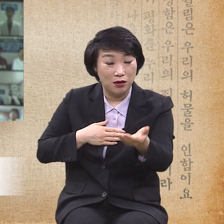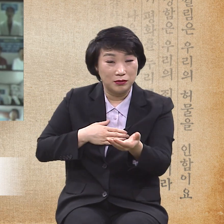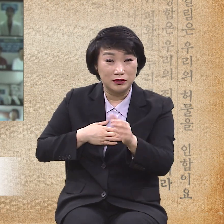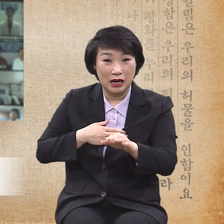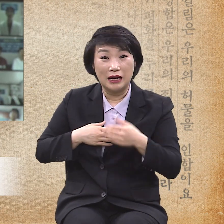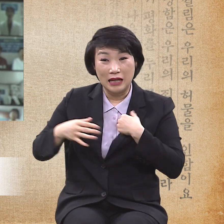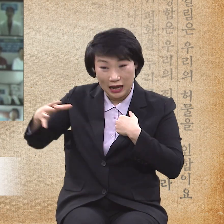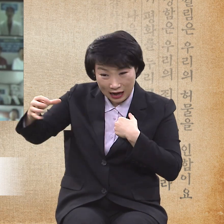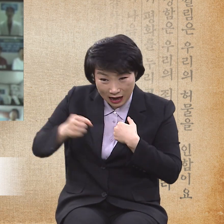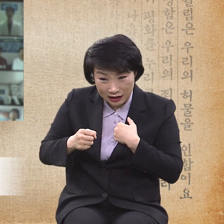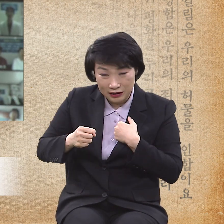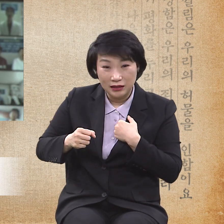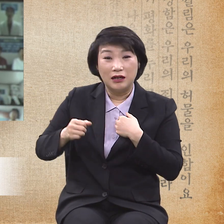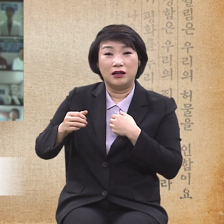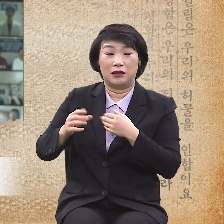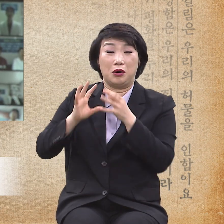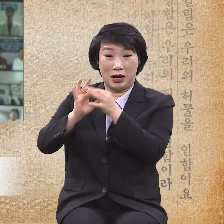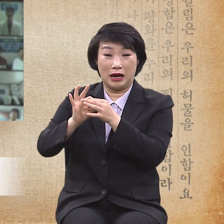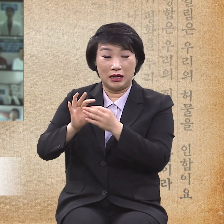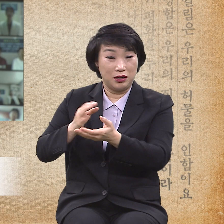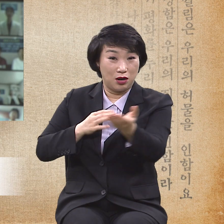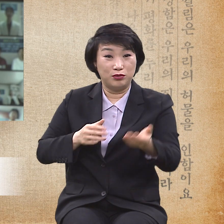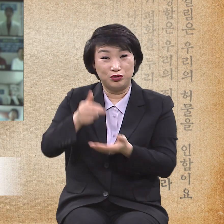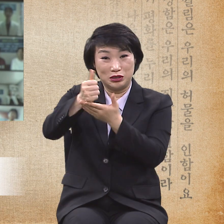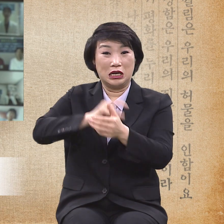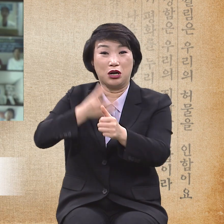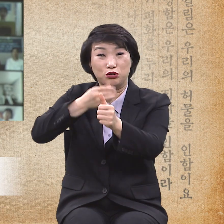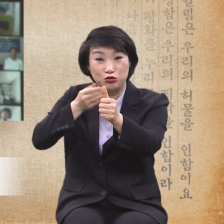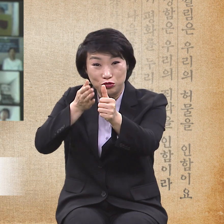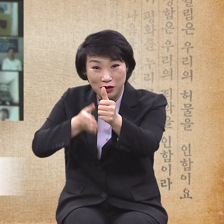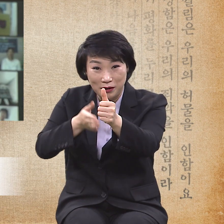절대로 소유하는 여러분 되기를 주님의 이름으로 축원합니다.